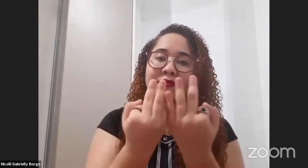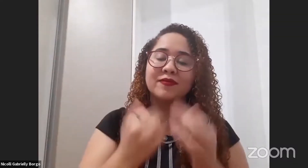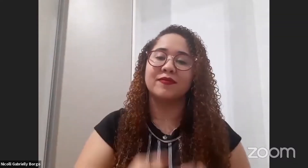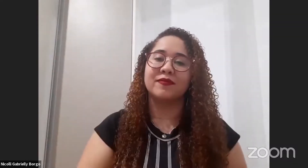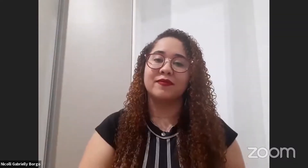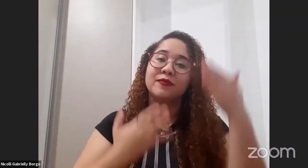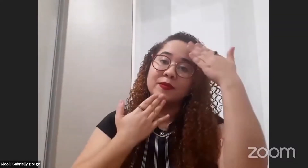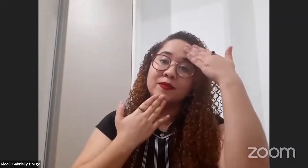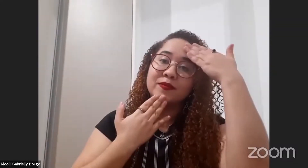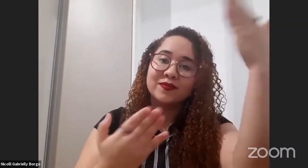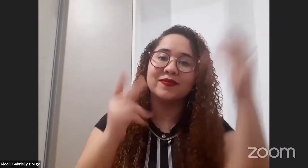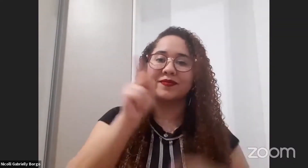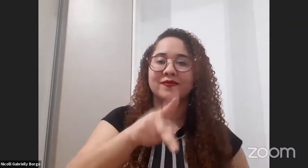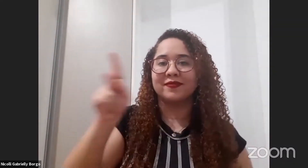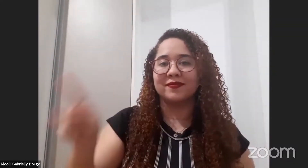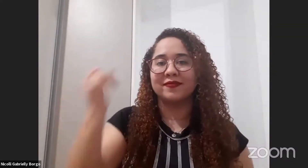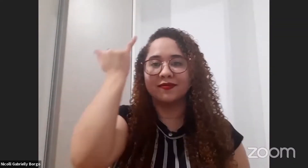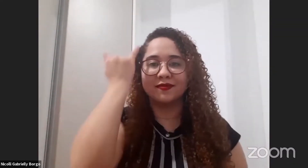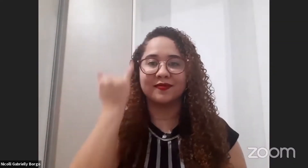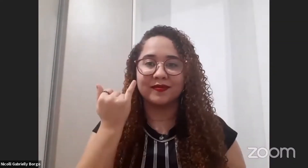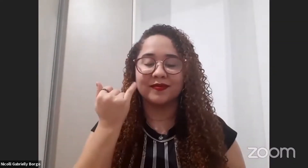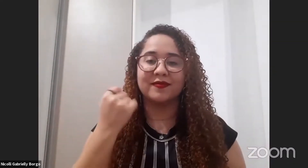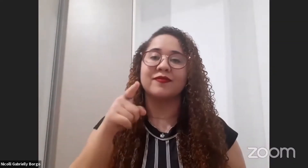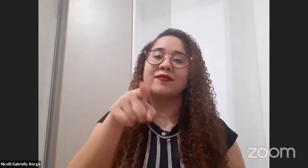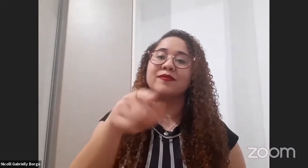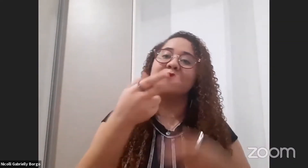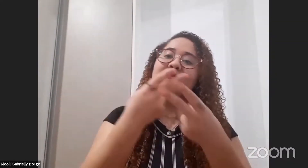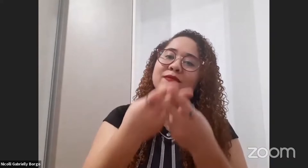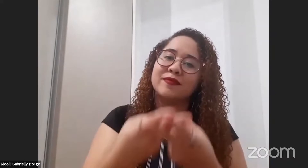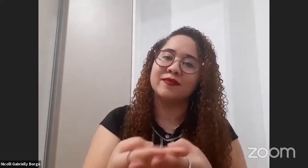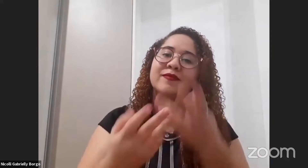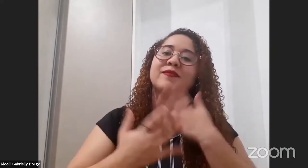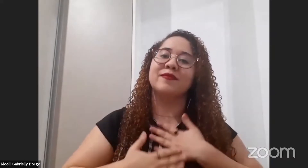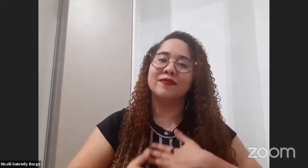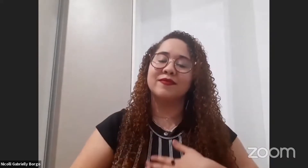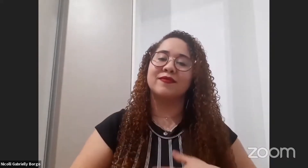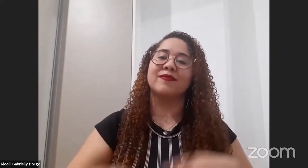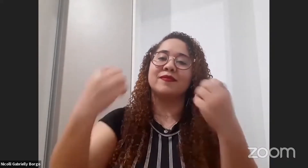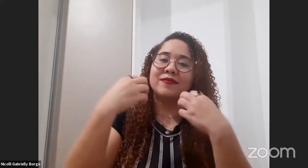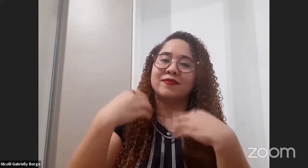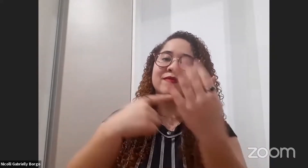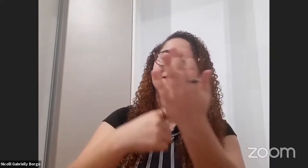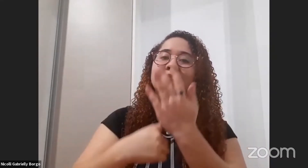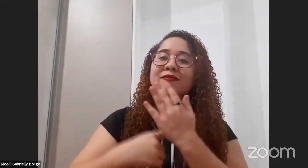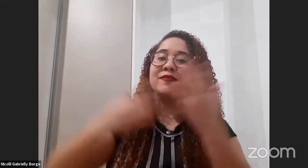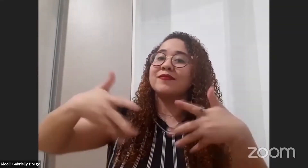família. Muito obrigada, professor Jorge. Você foi paciente, calmo, me ensinou e